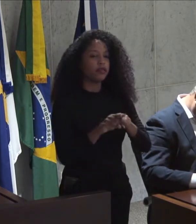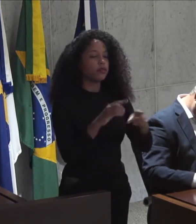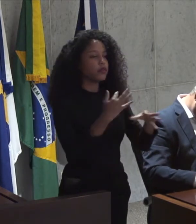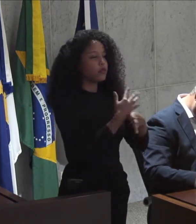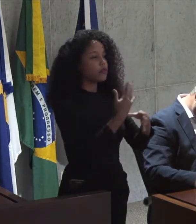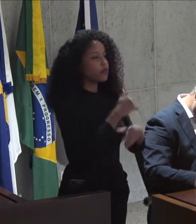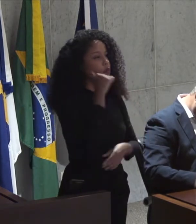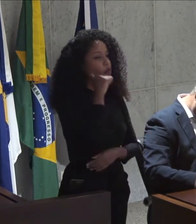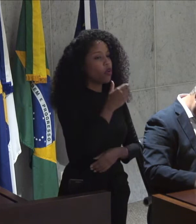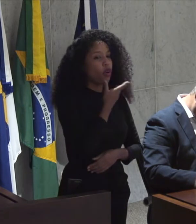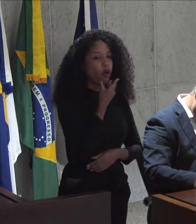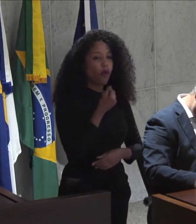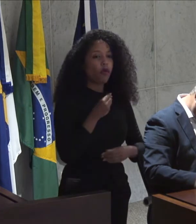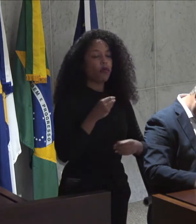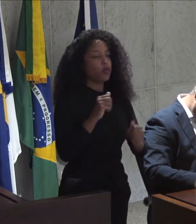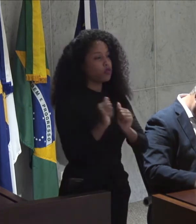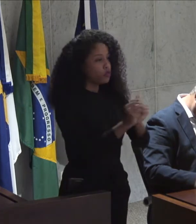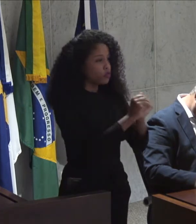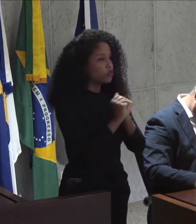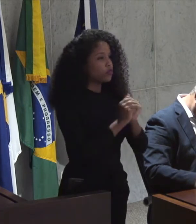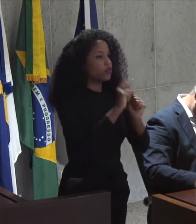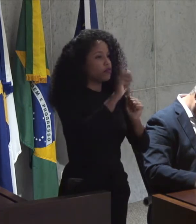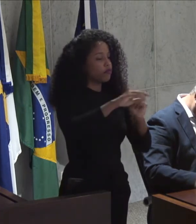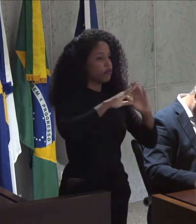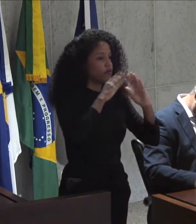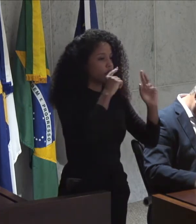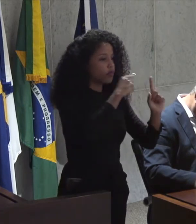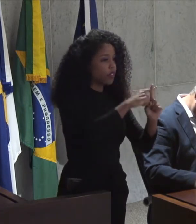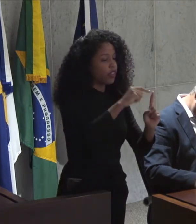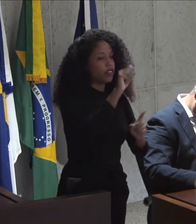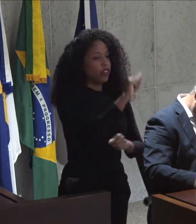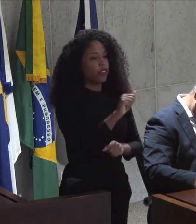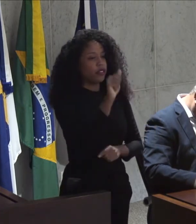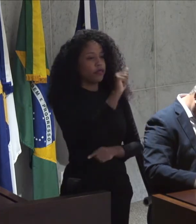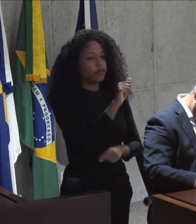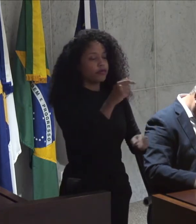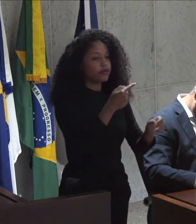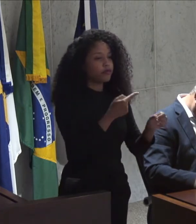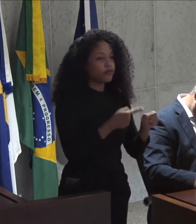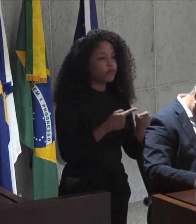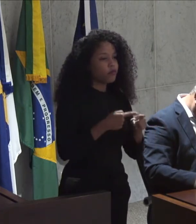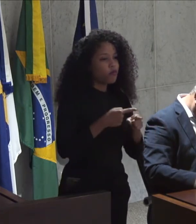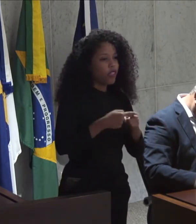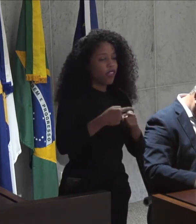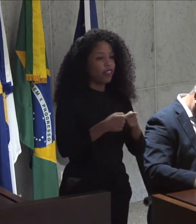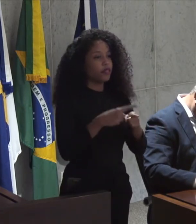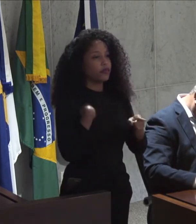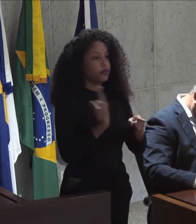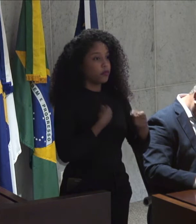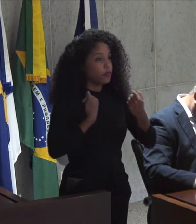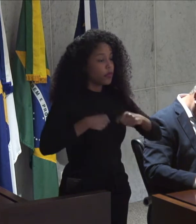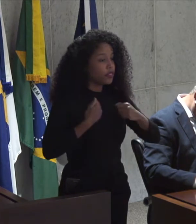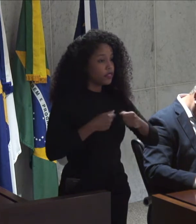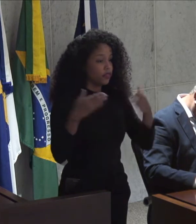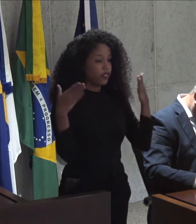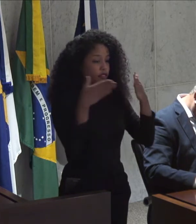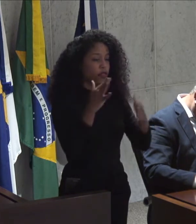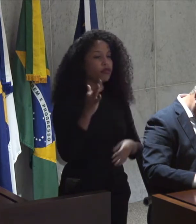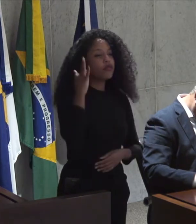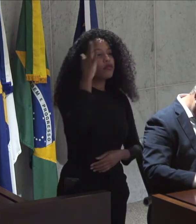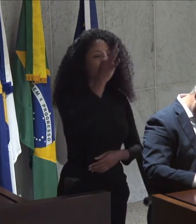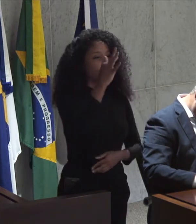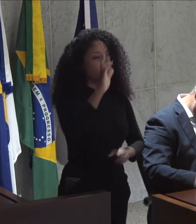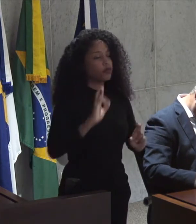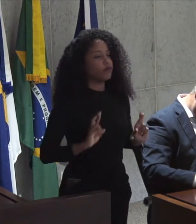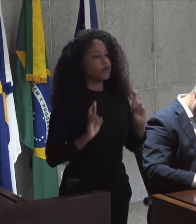nos sindicatos, na igreja, nas associações, nos bairros. Nós precisamos ter futuro, ter